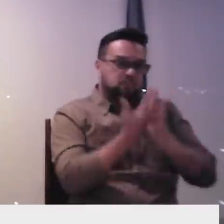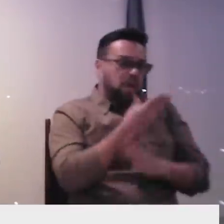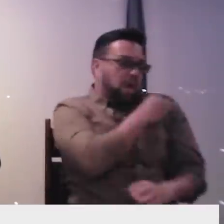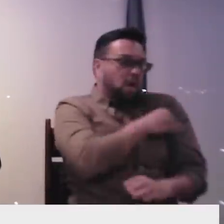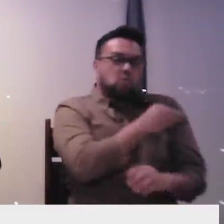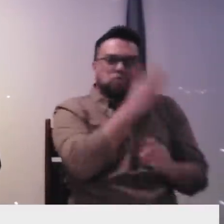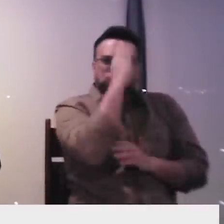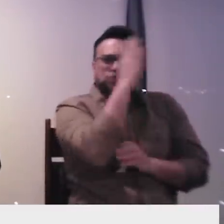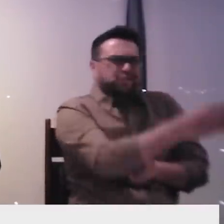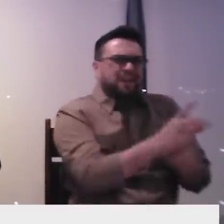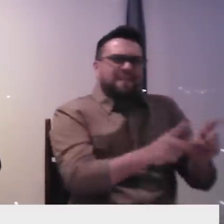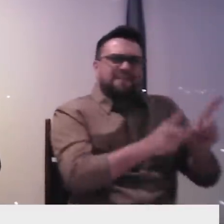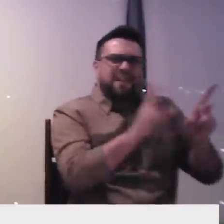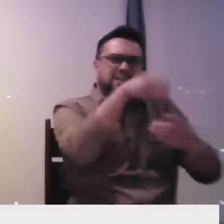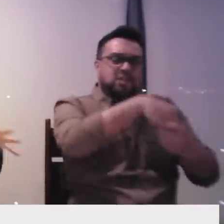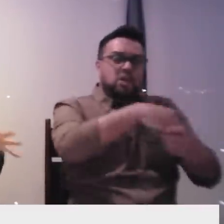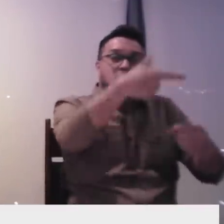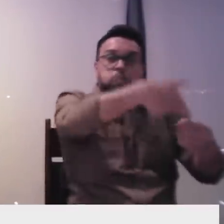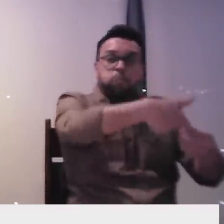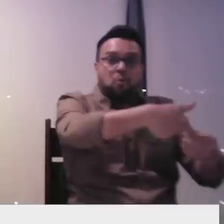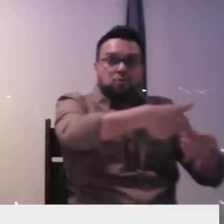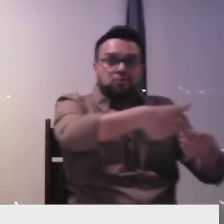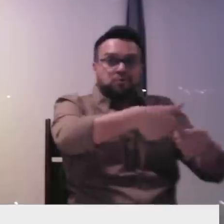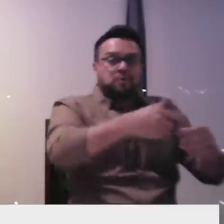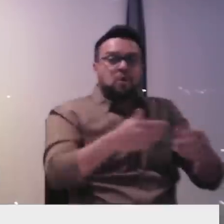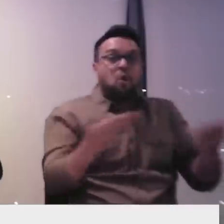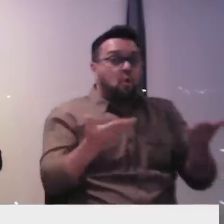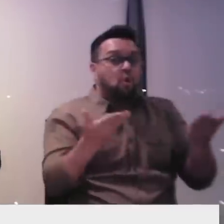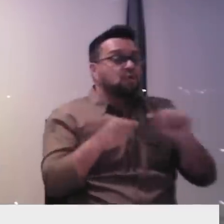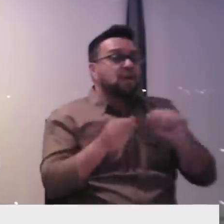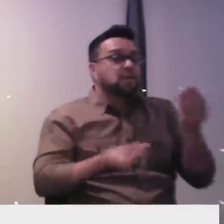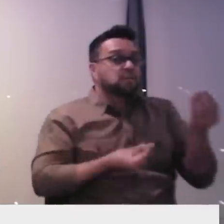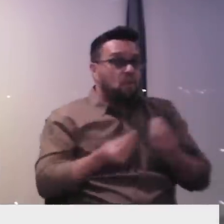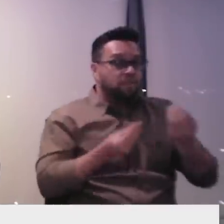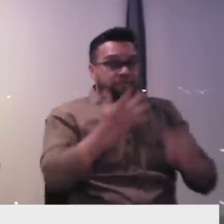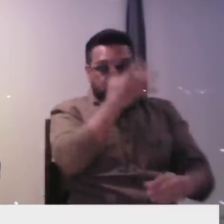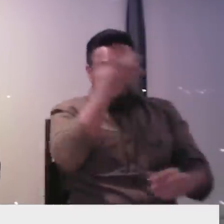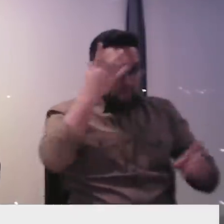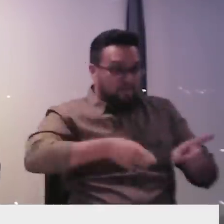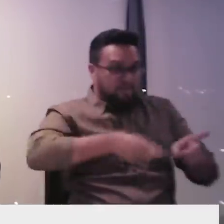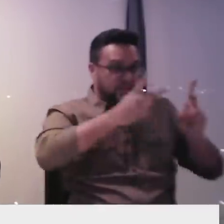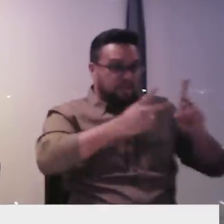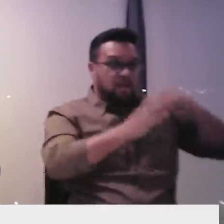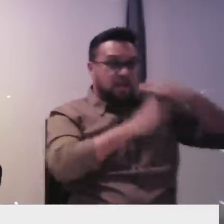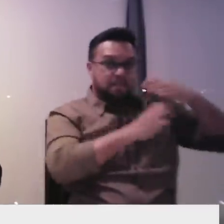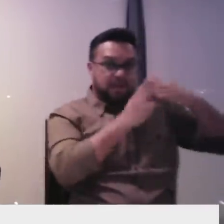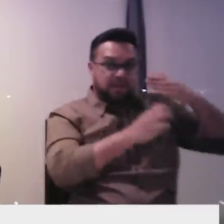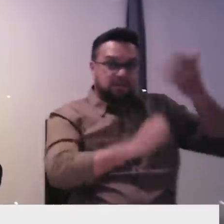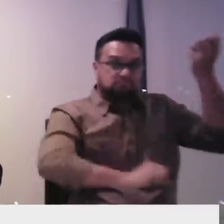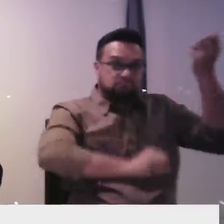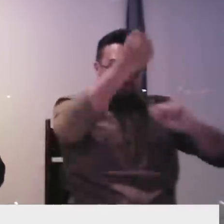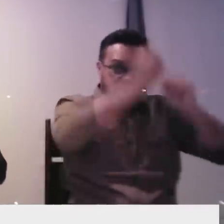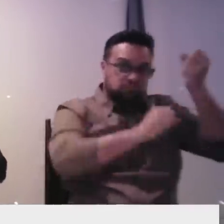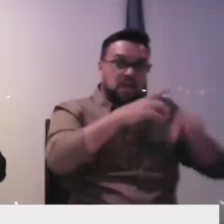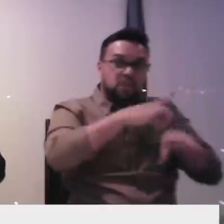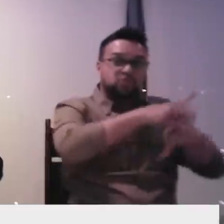venda diretamente para o posto de gasolina. Como é feito hoje em dia? O cara da usina vende para uma distribuidora. Muitas vezes a distribuidora